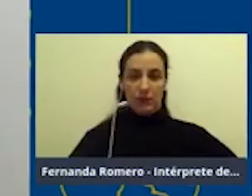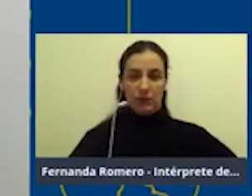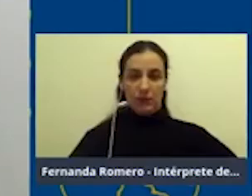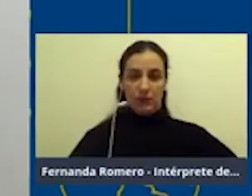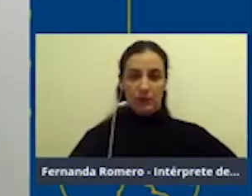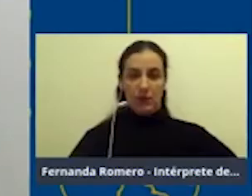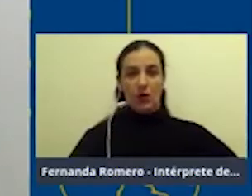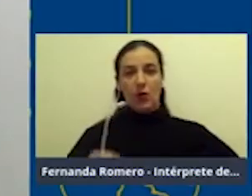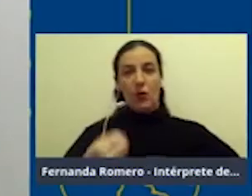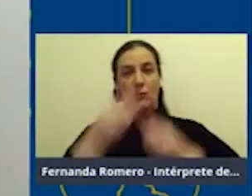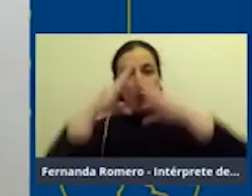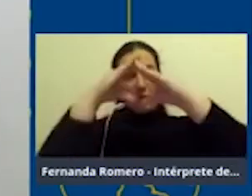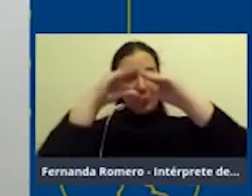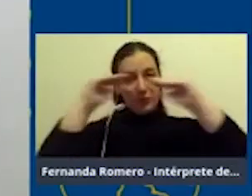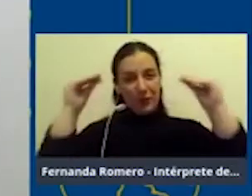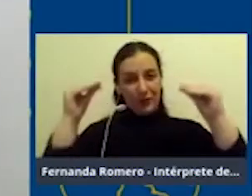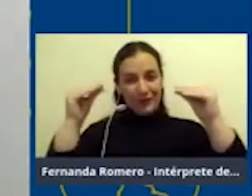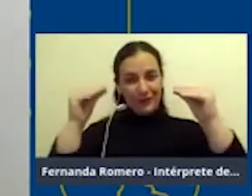Boa noite.